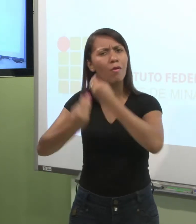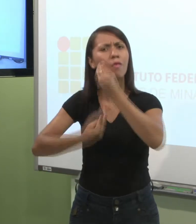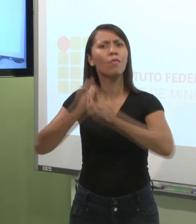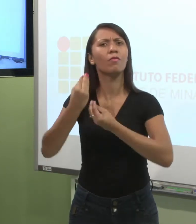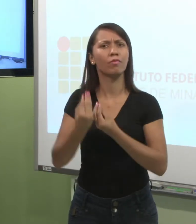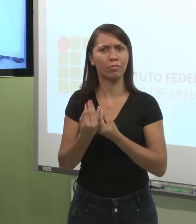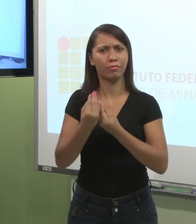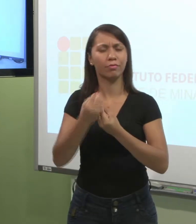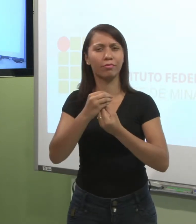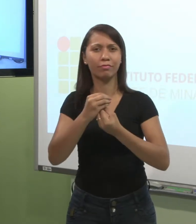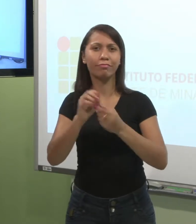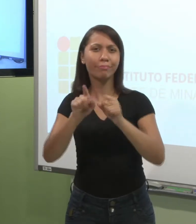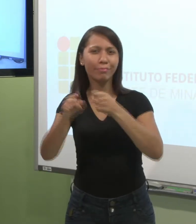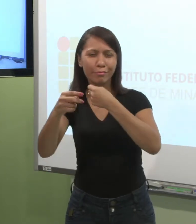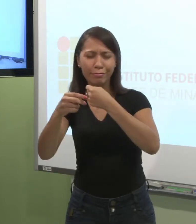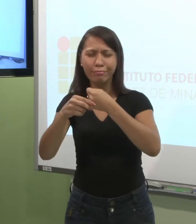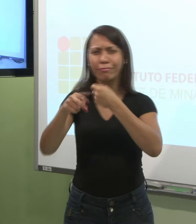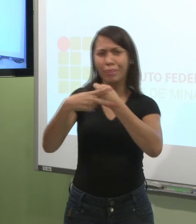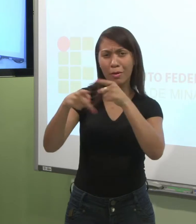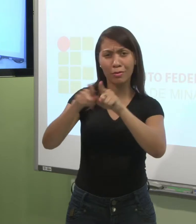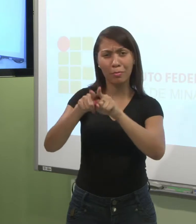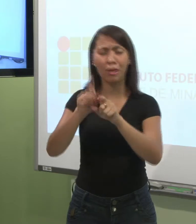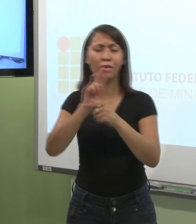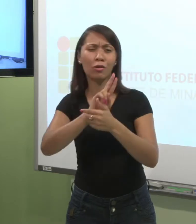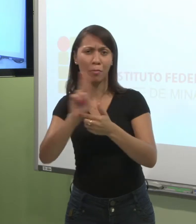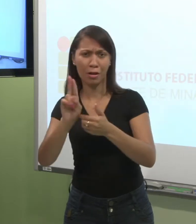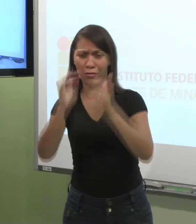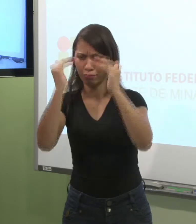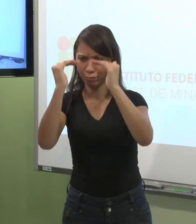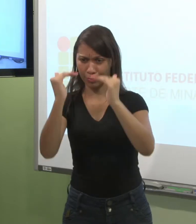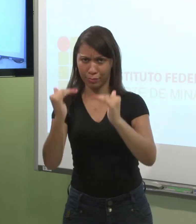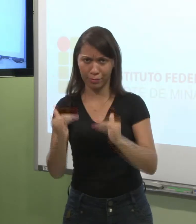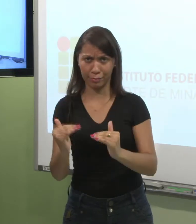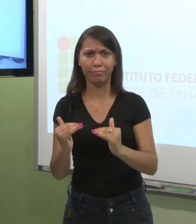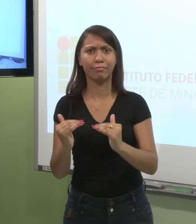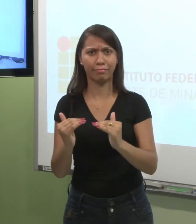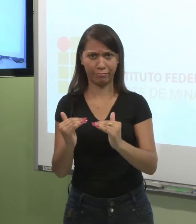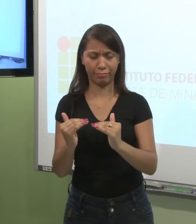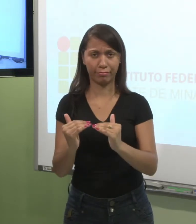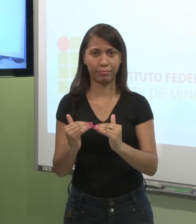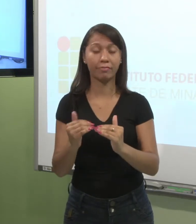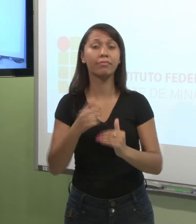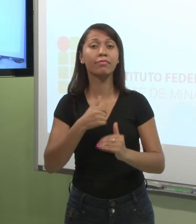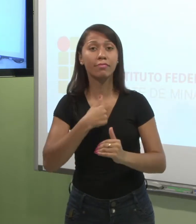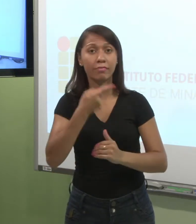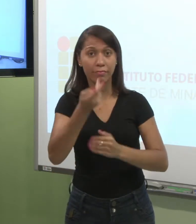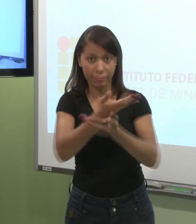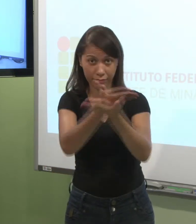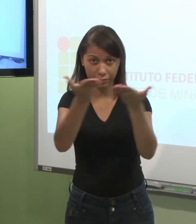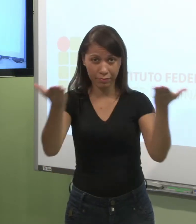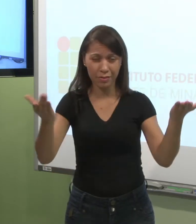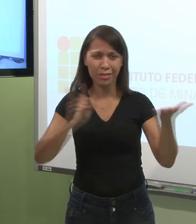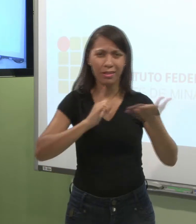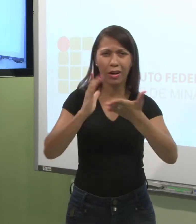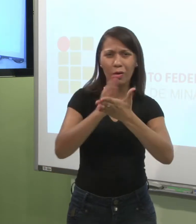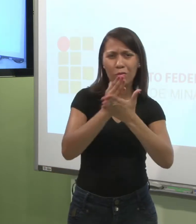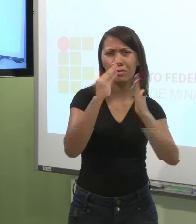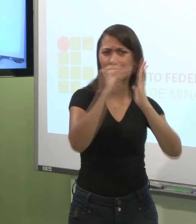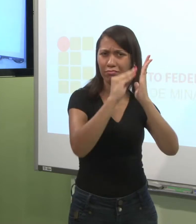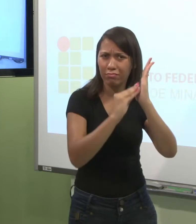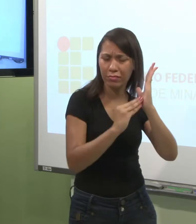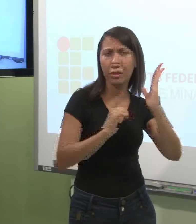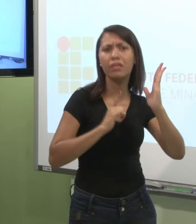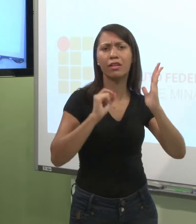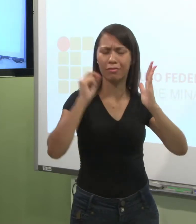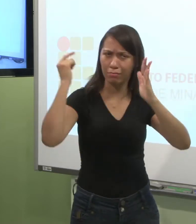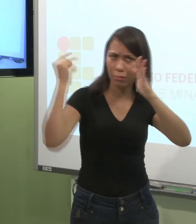regência verbal e nominal e da concordância verbal e nominal. Gostaria de informar-lhes que alguns conteúdos serão